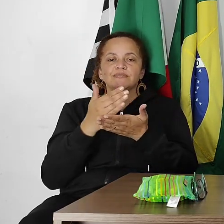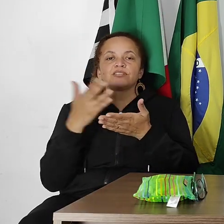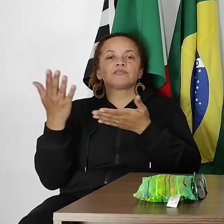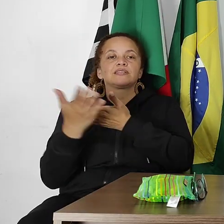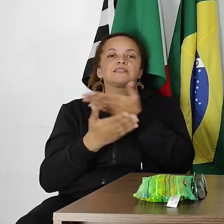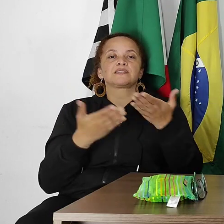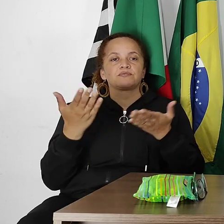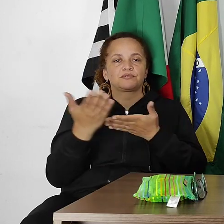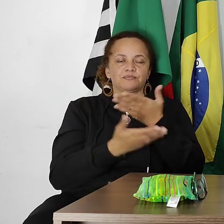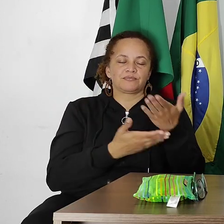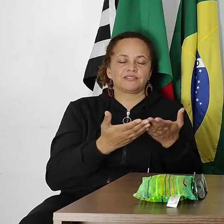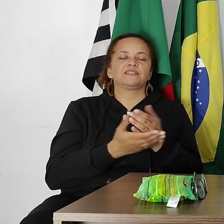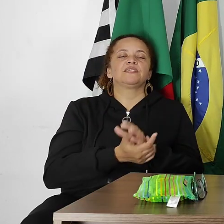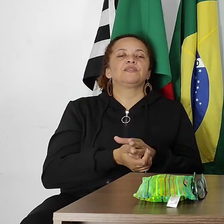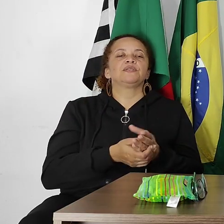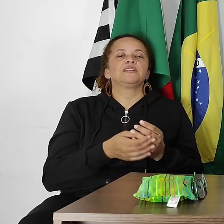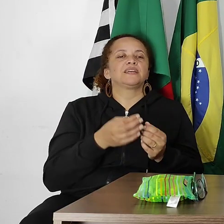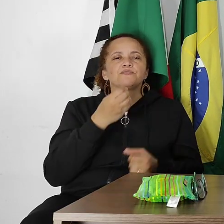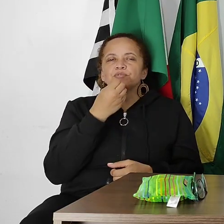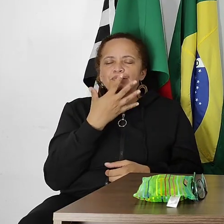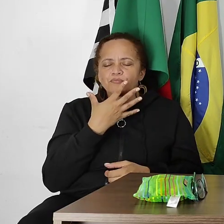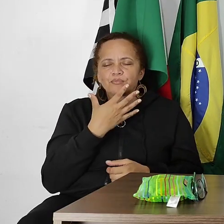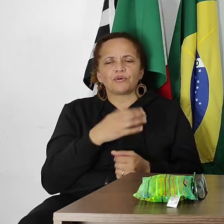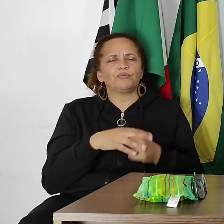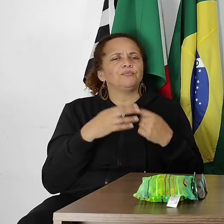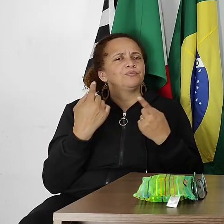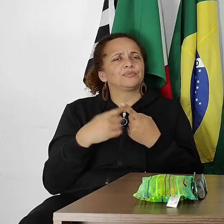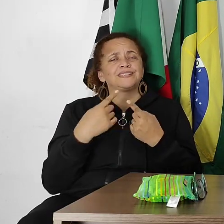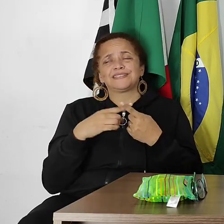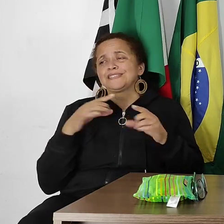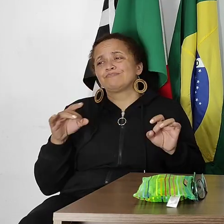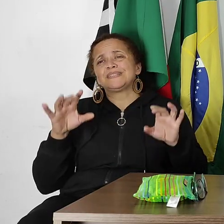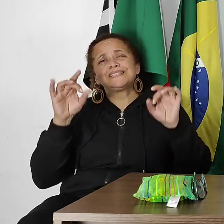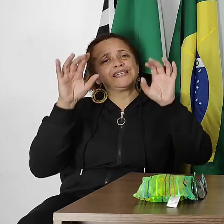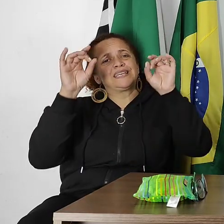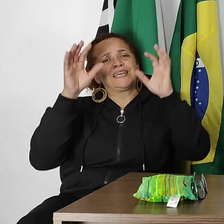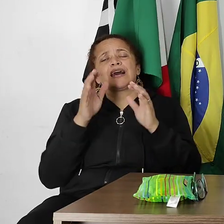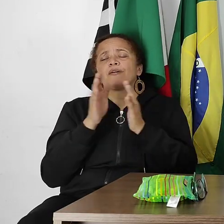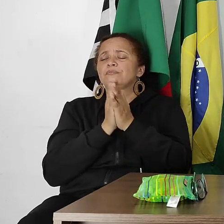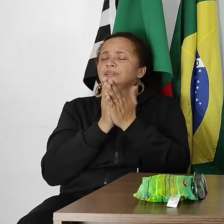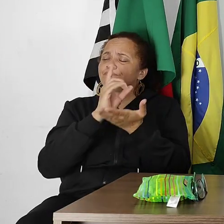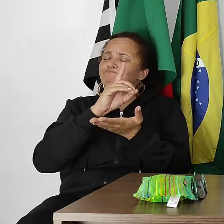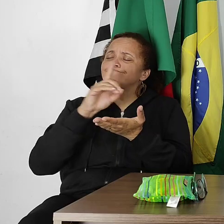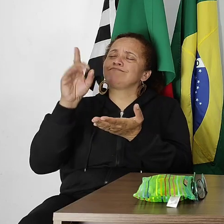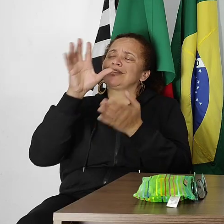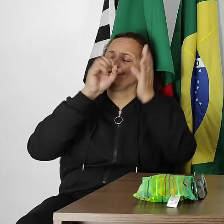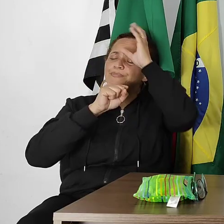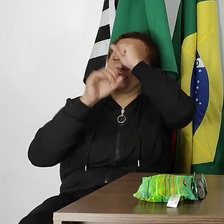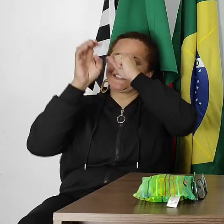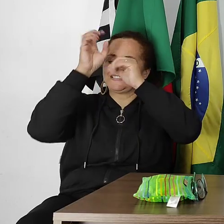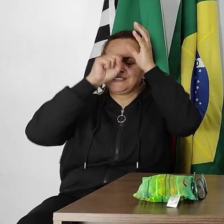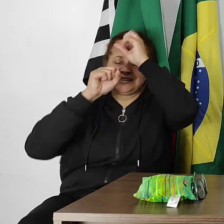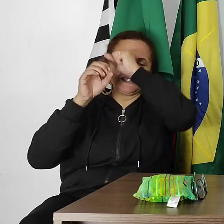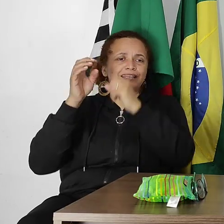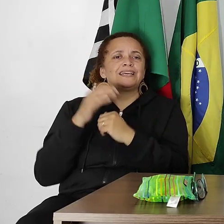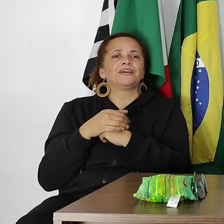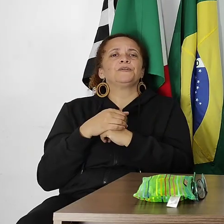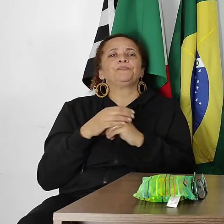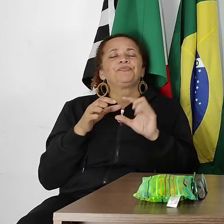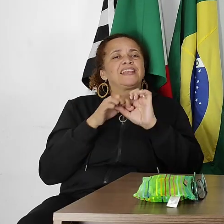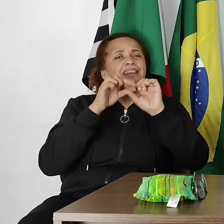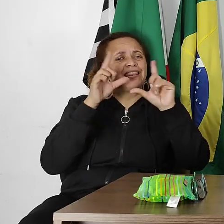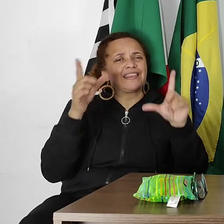um tempo muito precioso, porque ali ele cresceu muito, ali ele ouviu muito a palavra de Deus, ali ele foi liberto dos